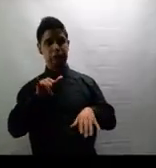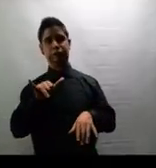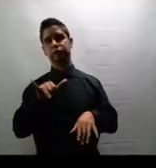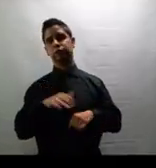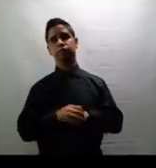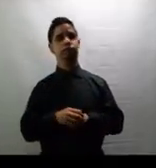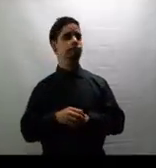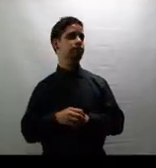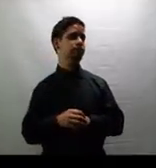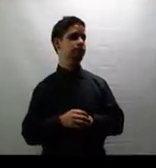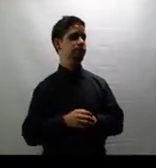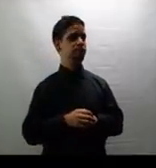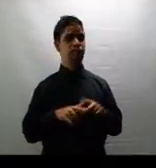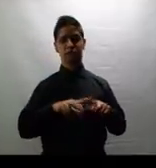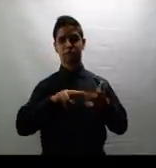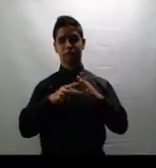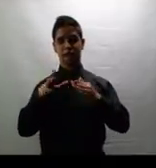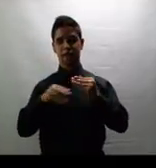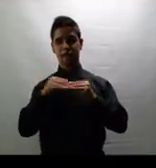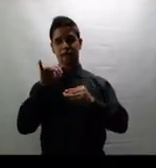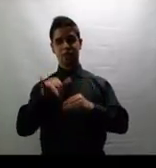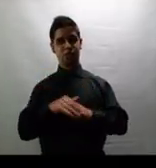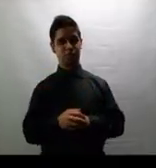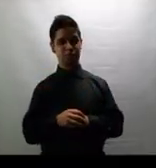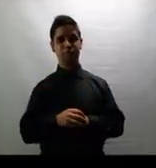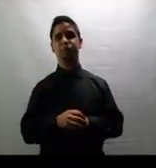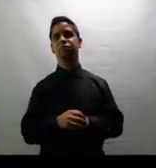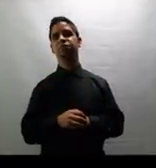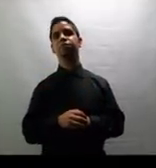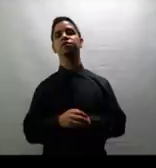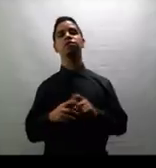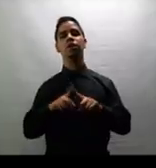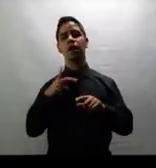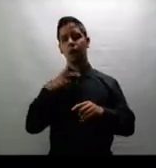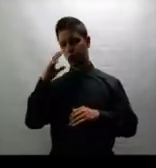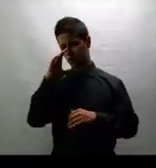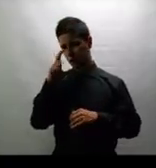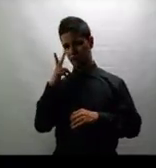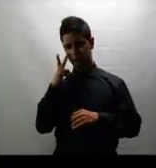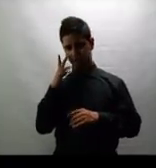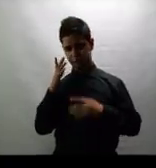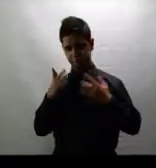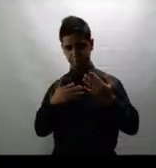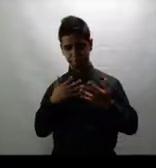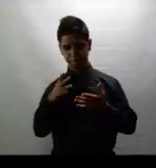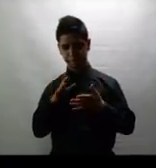de la mira de a buscar por aquí